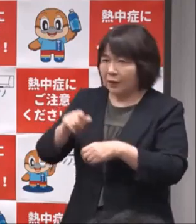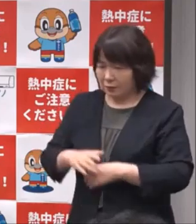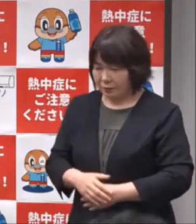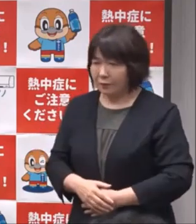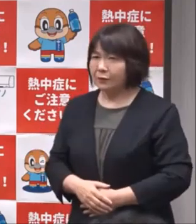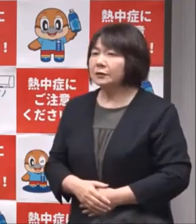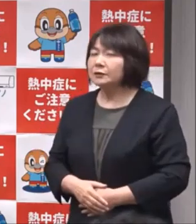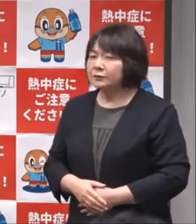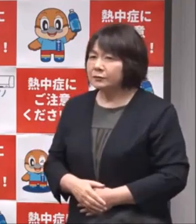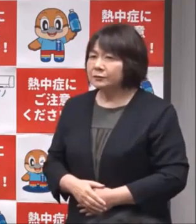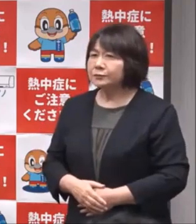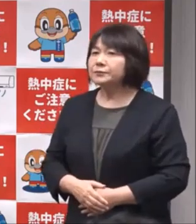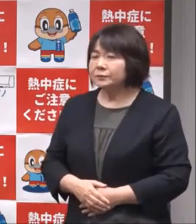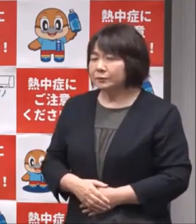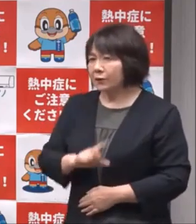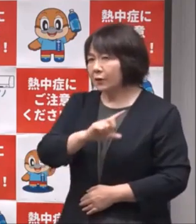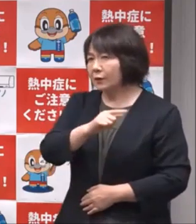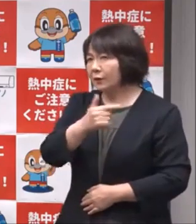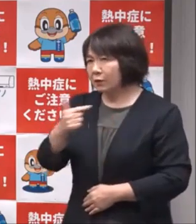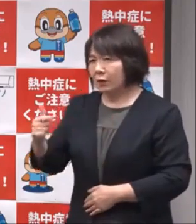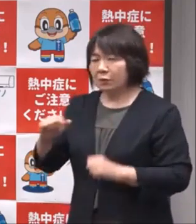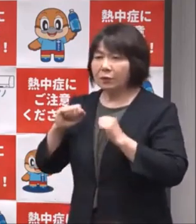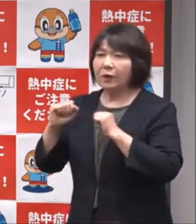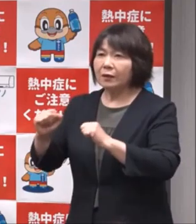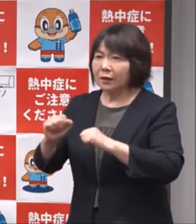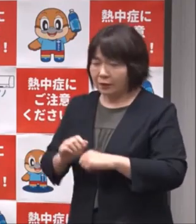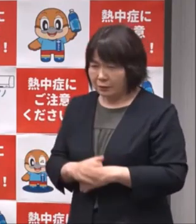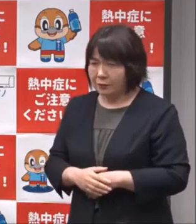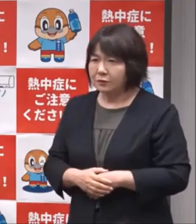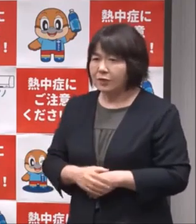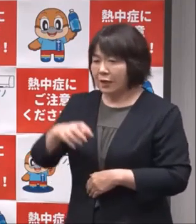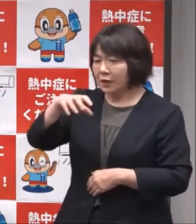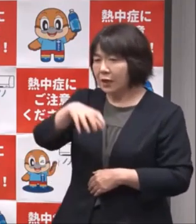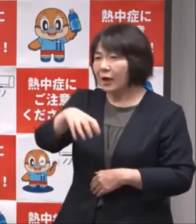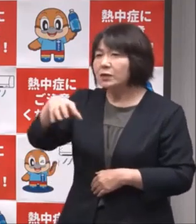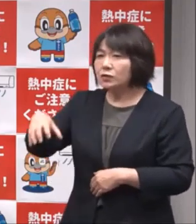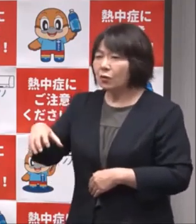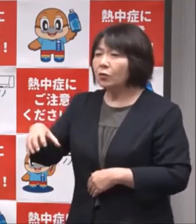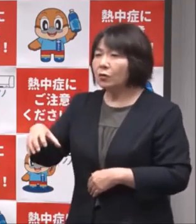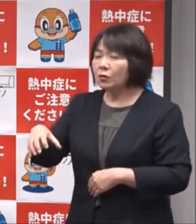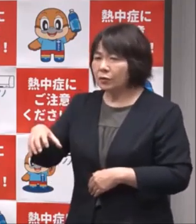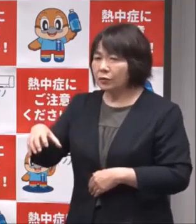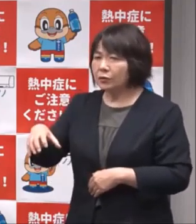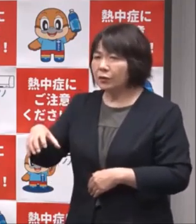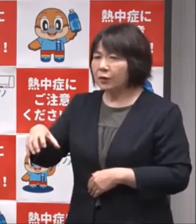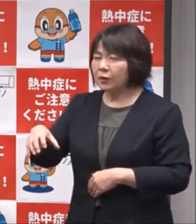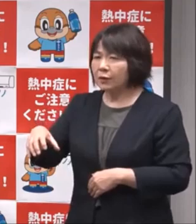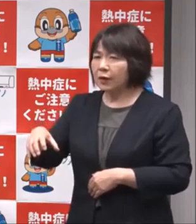ています。いろんな、それから会場内ではその水を